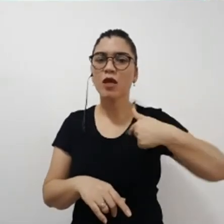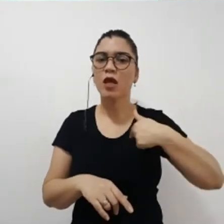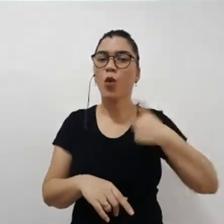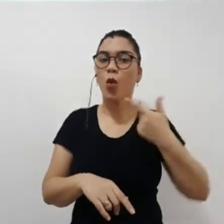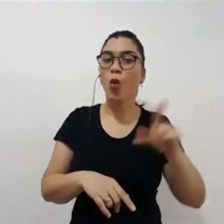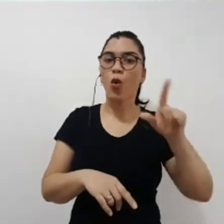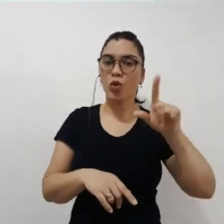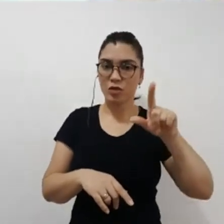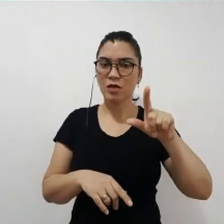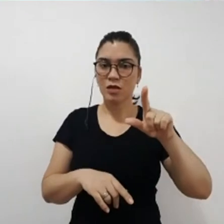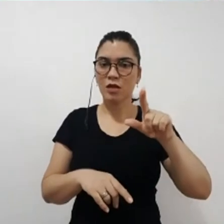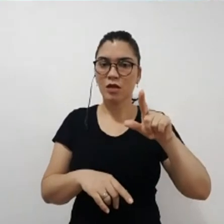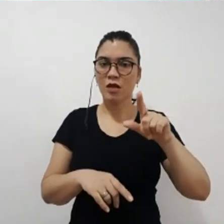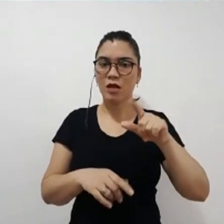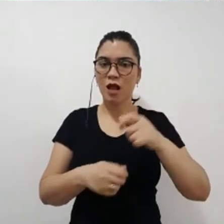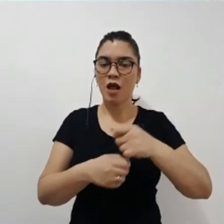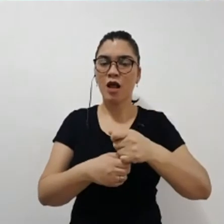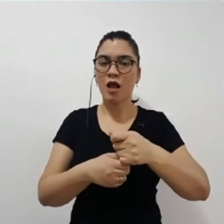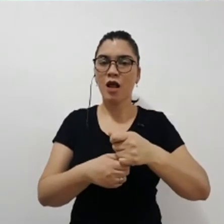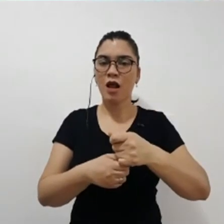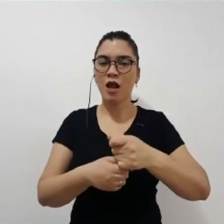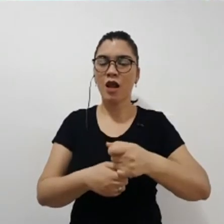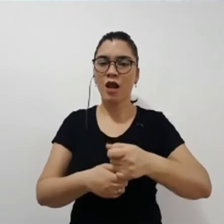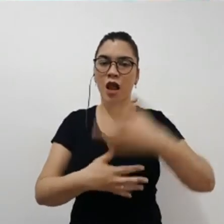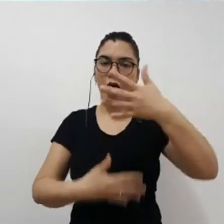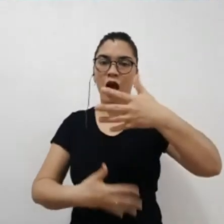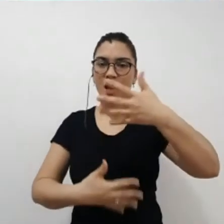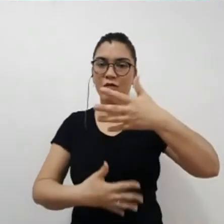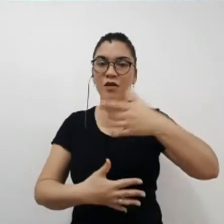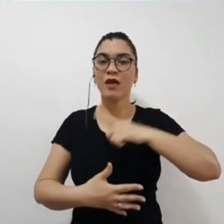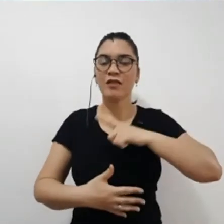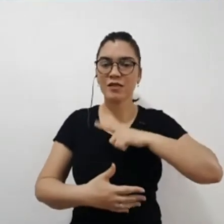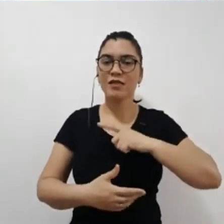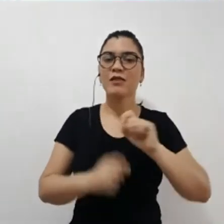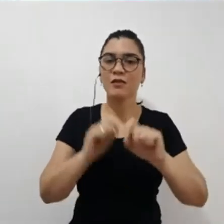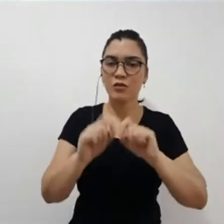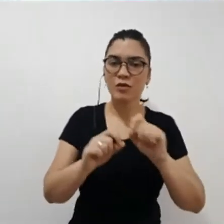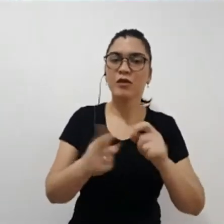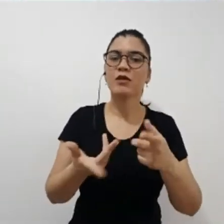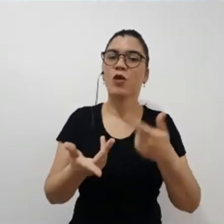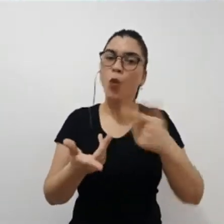redes sociais podem afetar a tua vida espiritual. Então, Deus abençoe. Até mais.